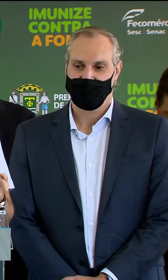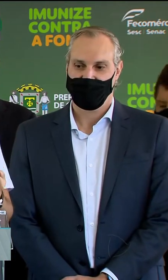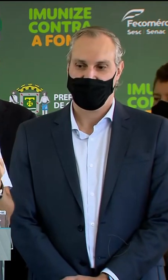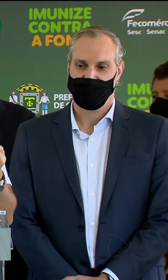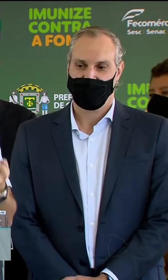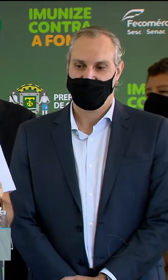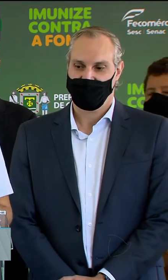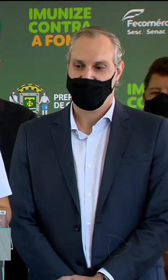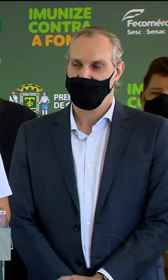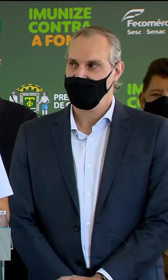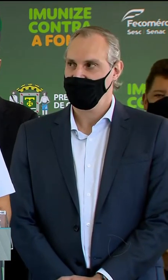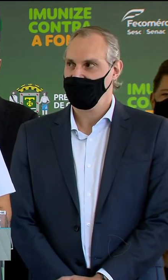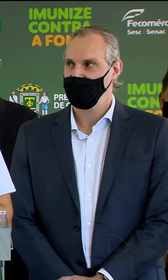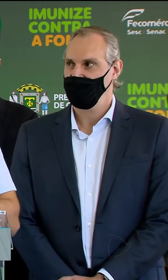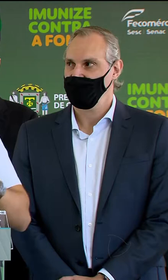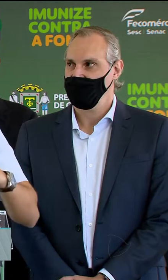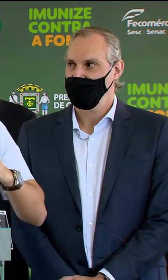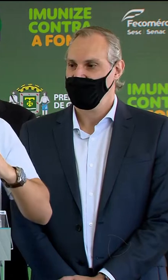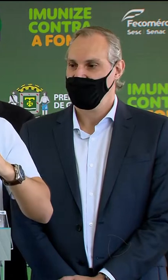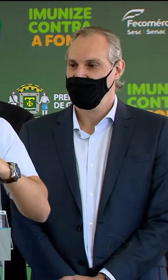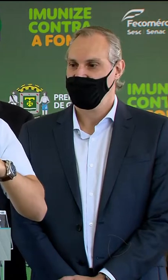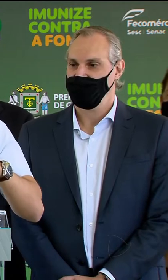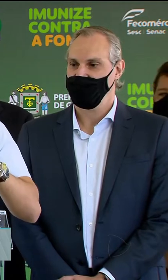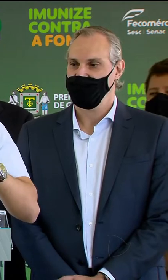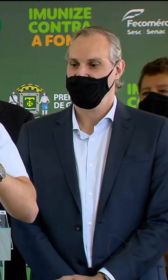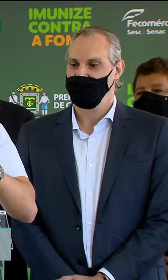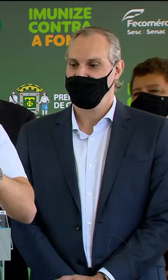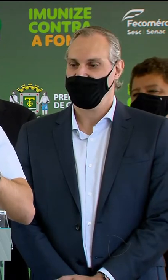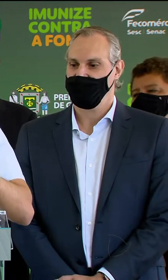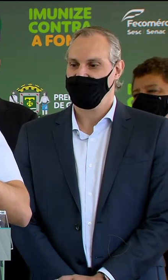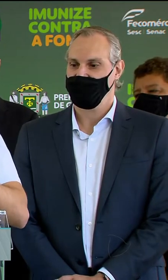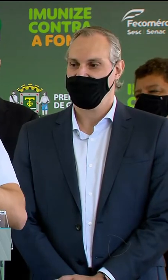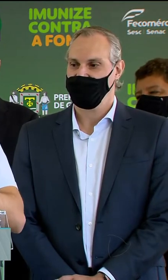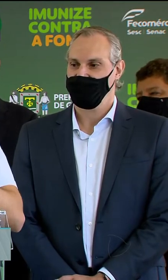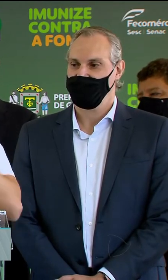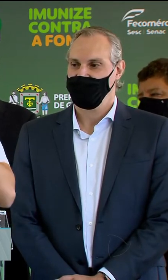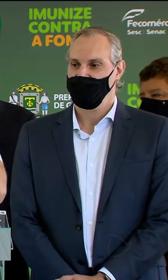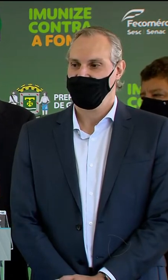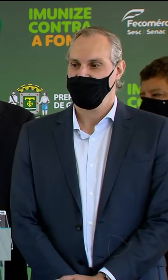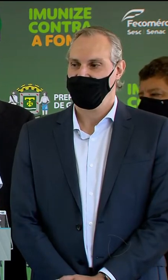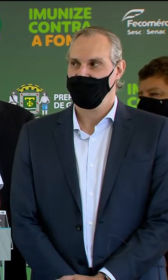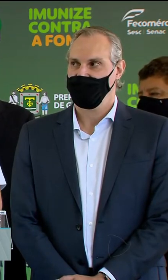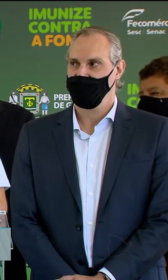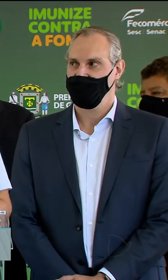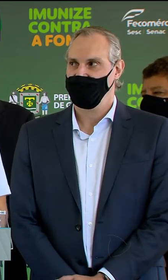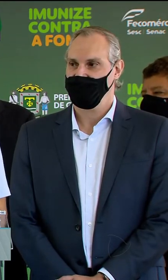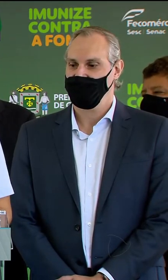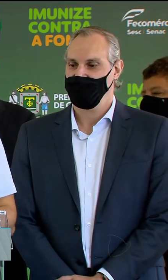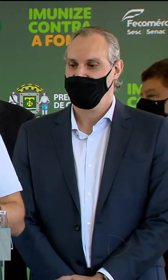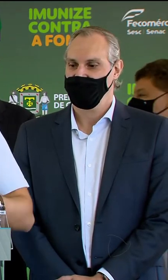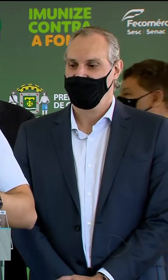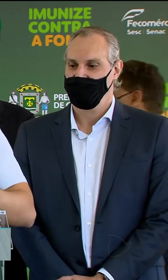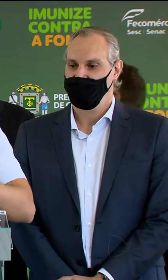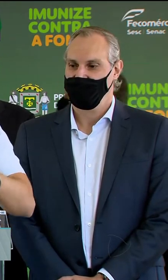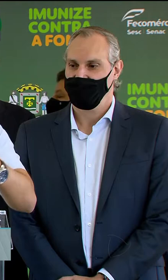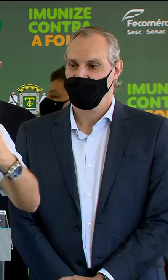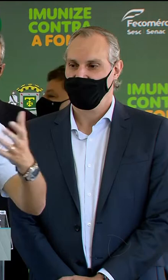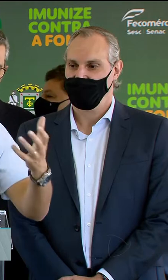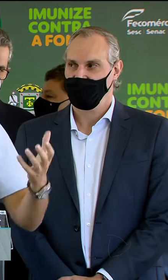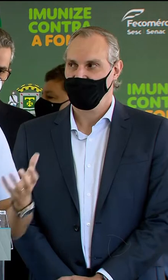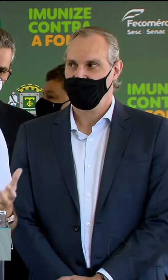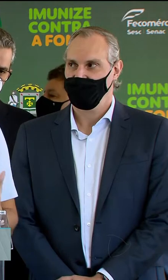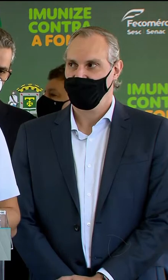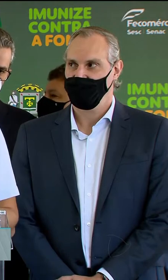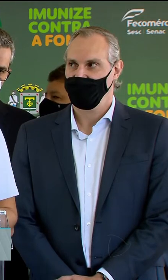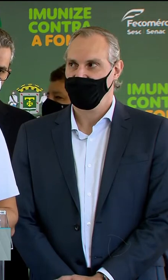adquirir essas cestas básicas. Mas nós sabemos que essa demanda ela é ainda maior. Por isso, a iniciativa de